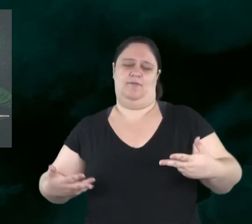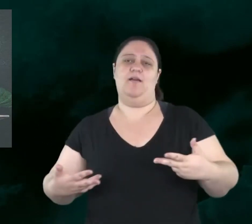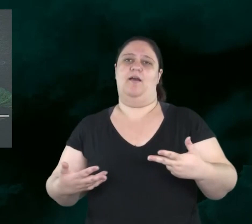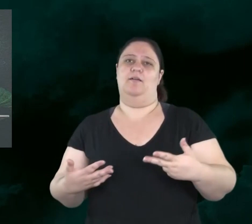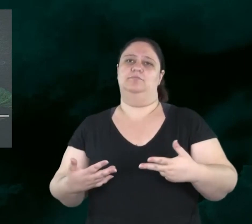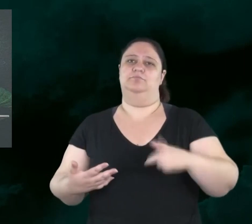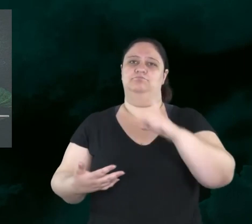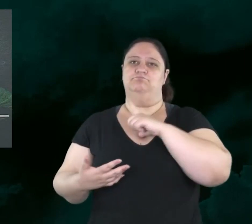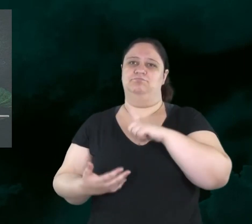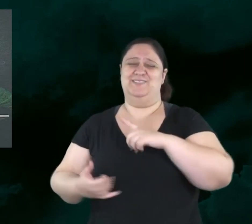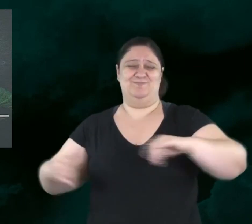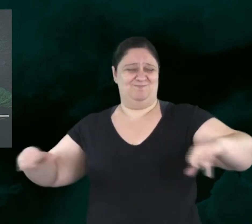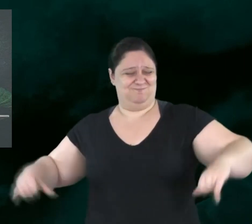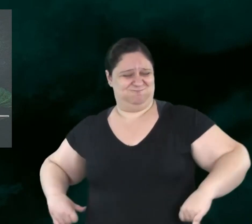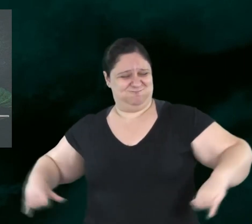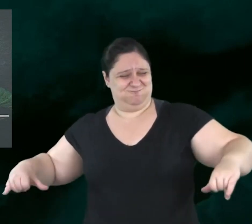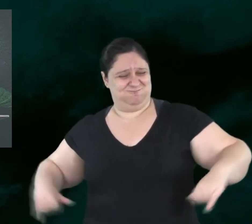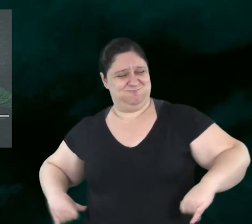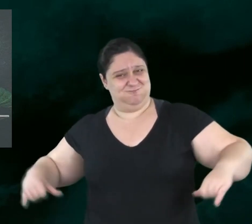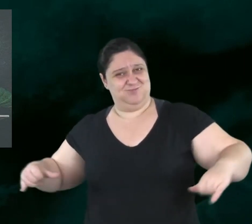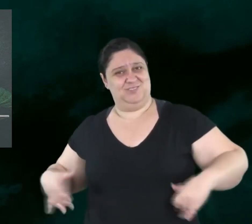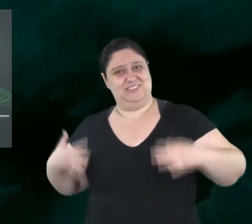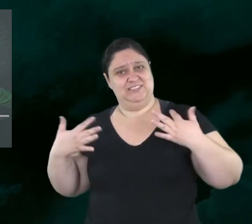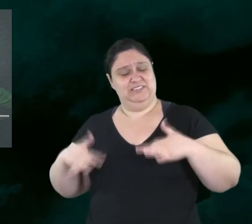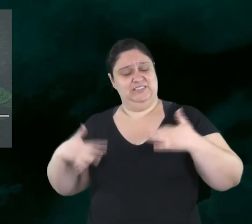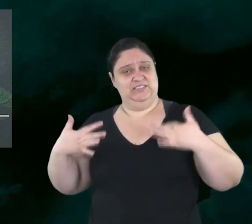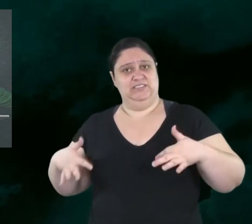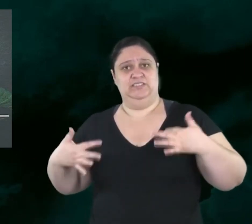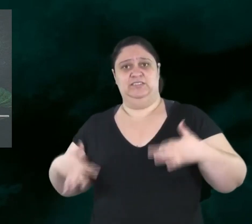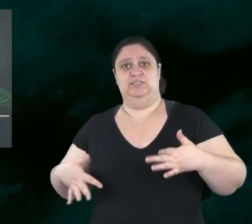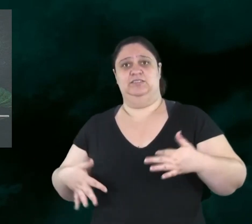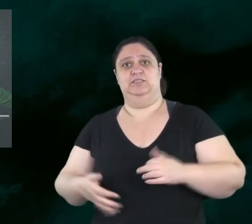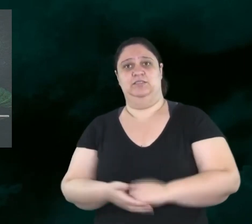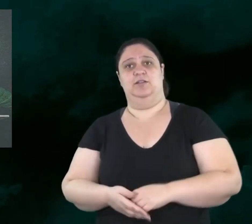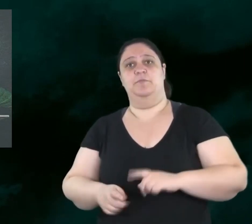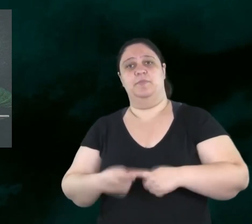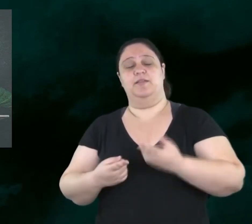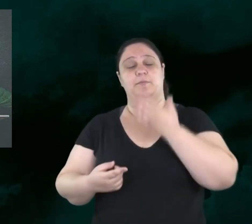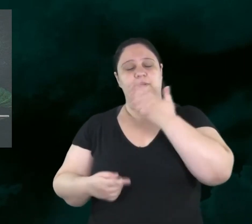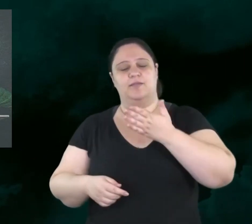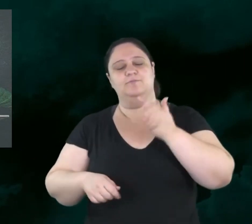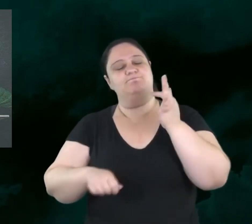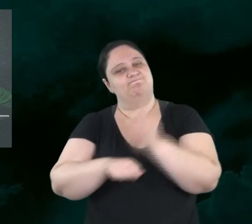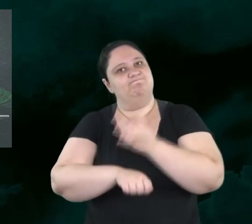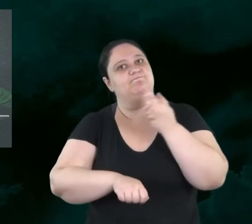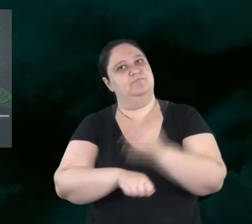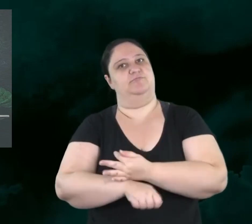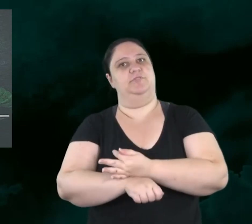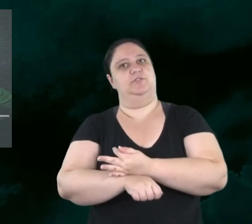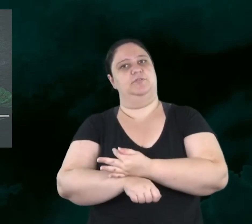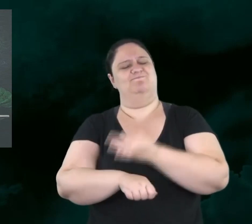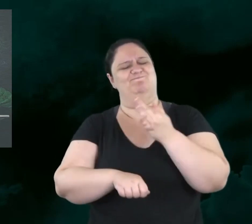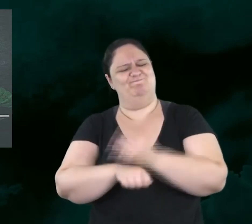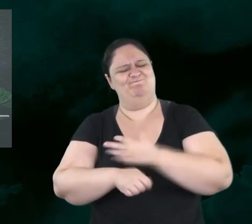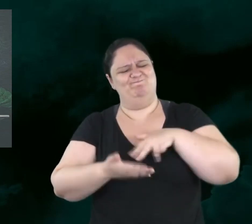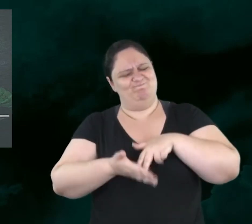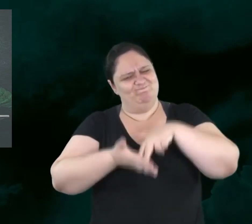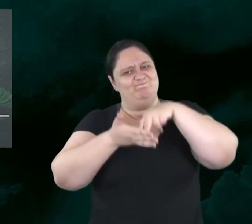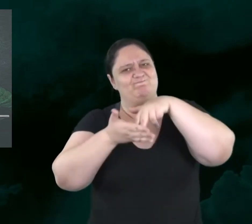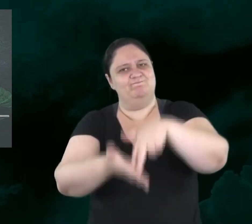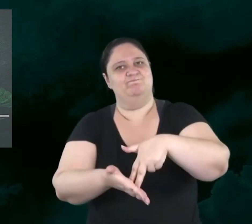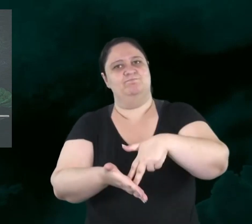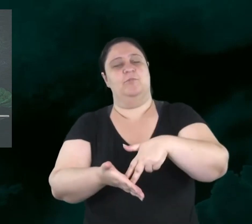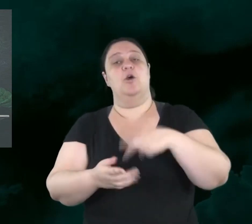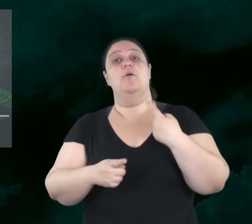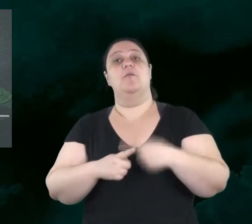estão passando por situações difíceis. Eu só peço, perseverem, aguentem, porque